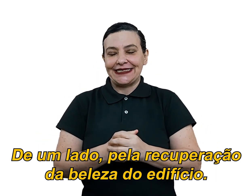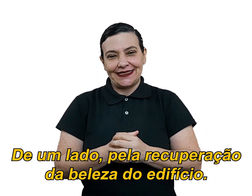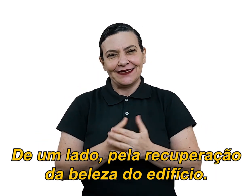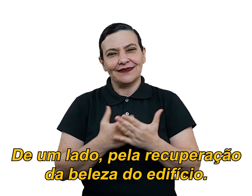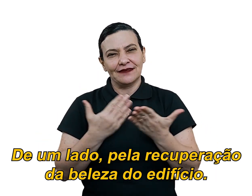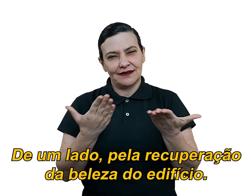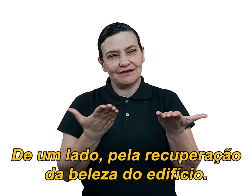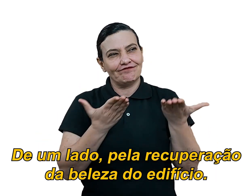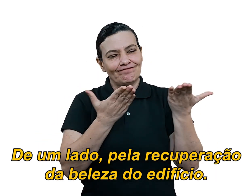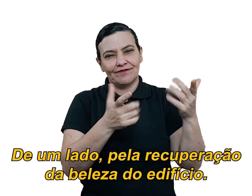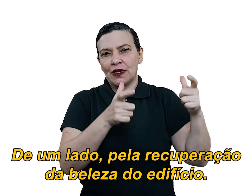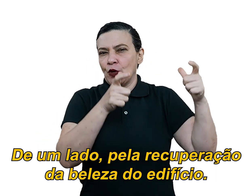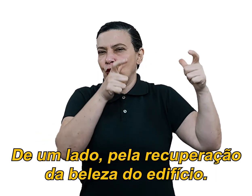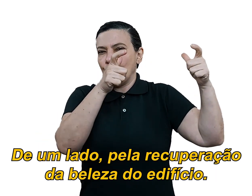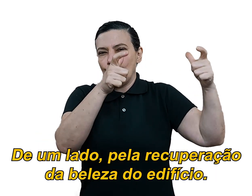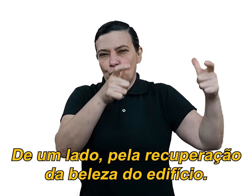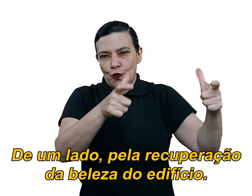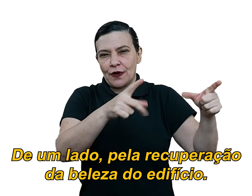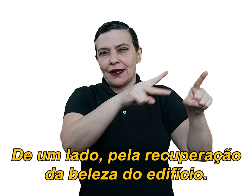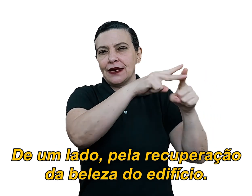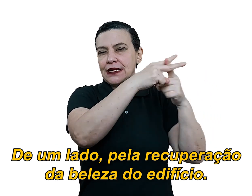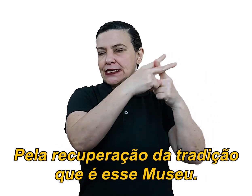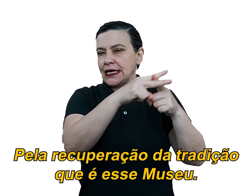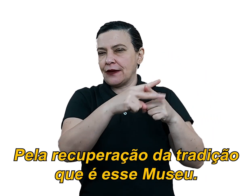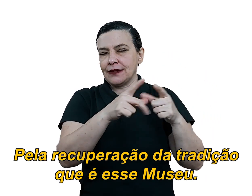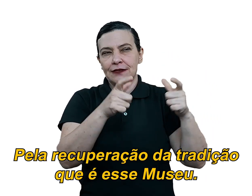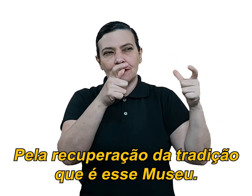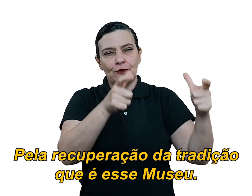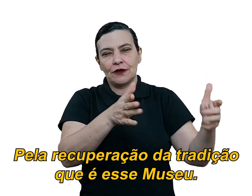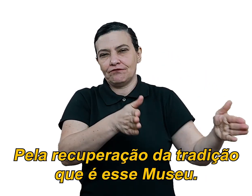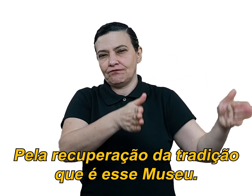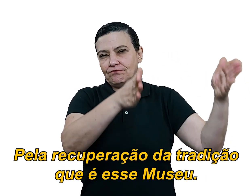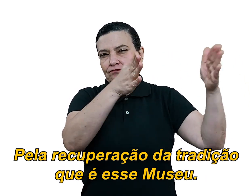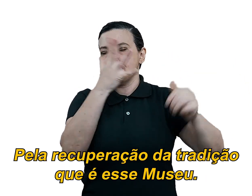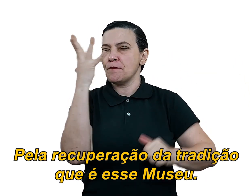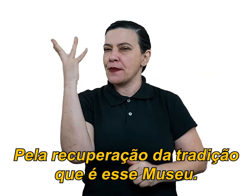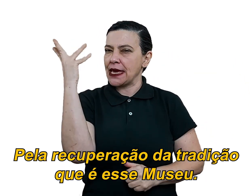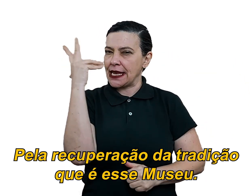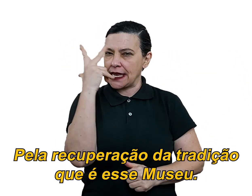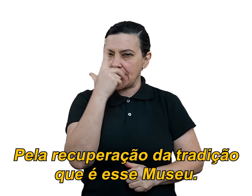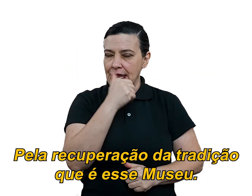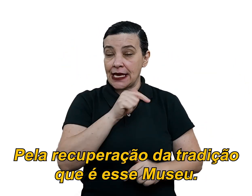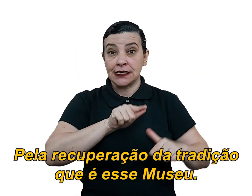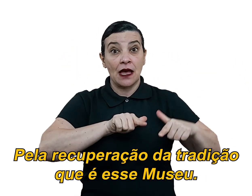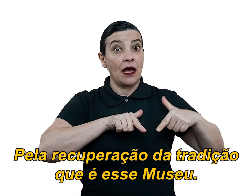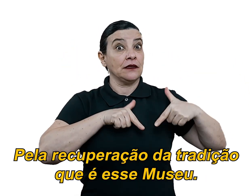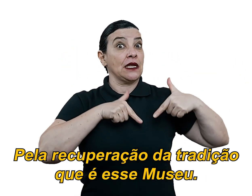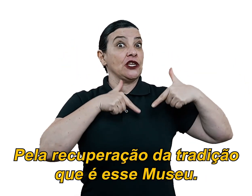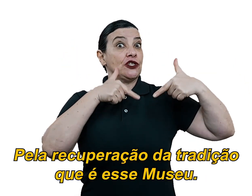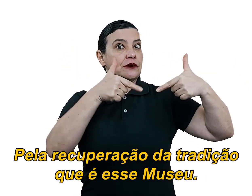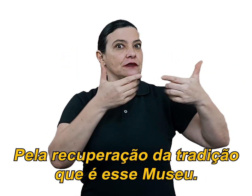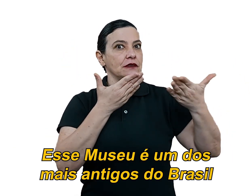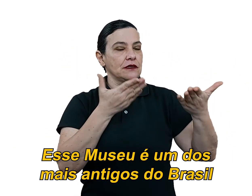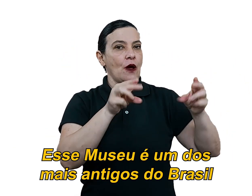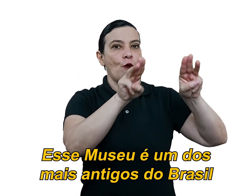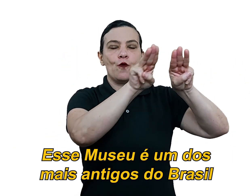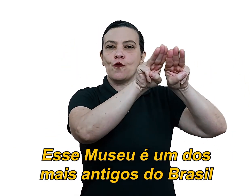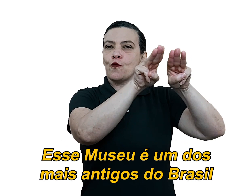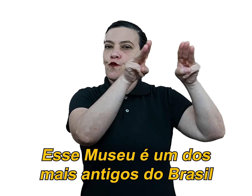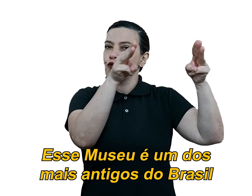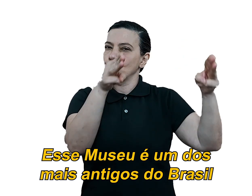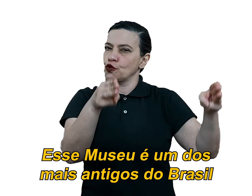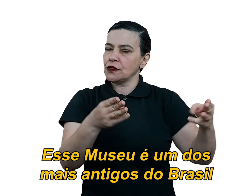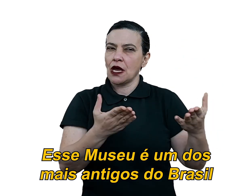De um lado, pela recuperação da beleza do edifício, né? Pela recuperação da tradição que é esse museu.